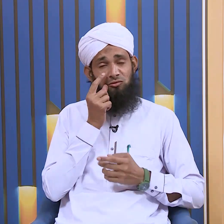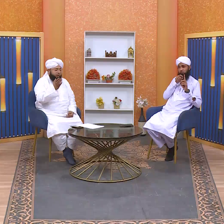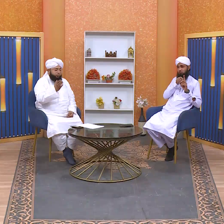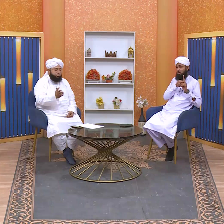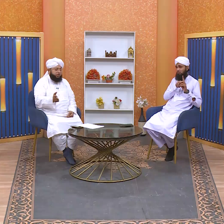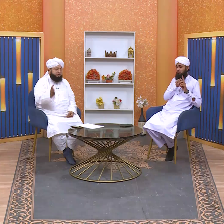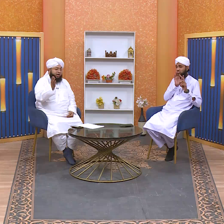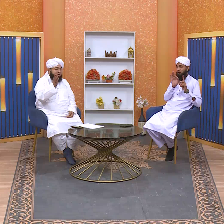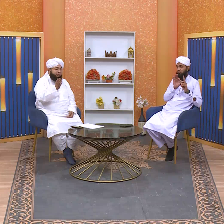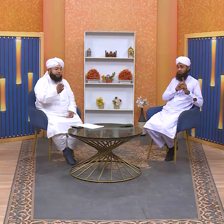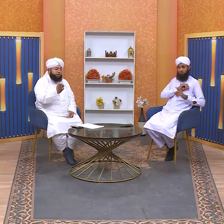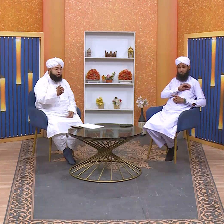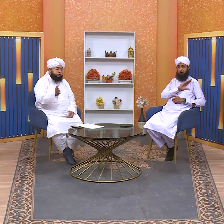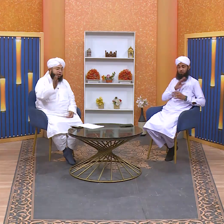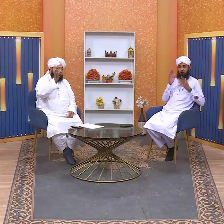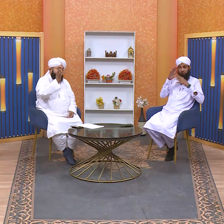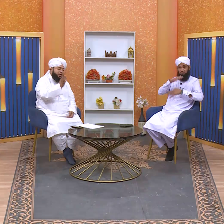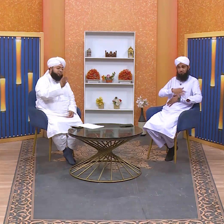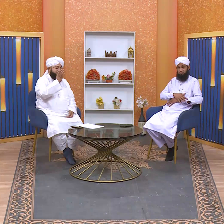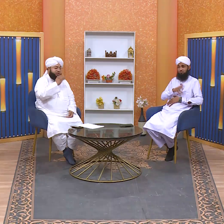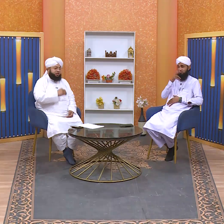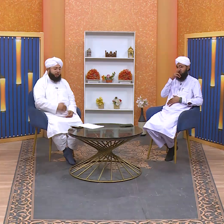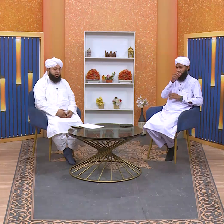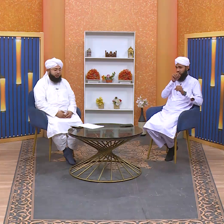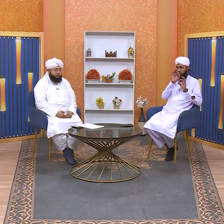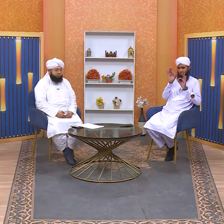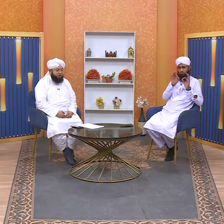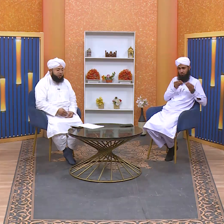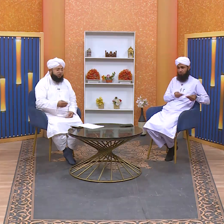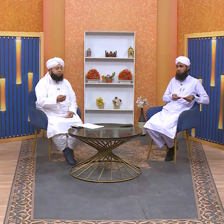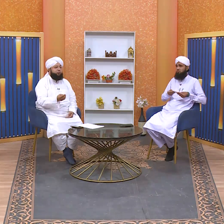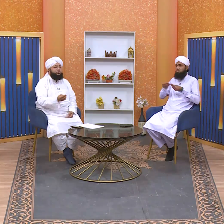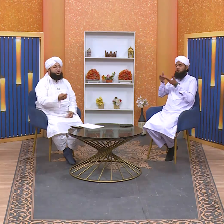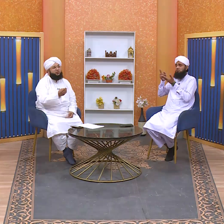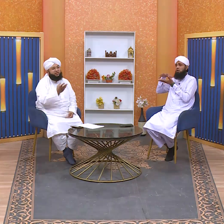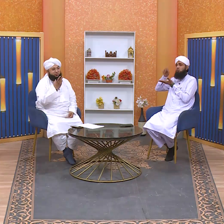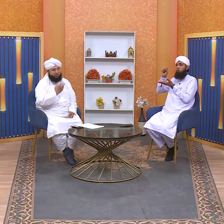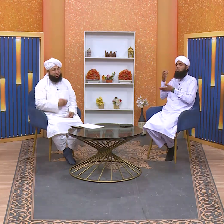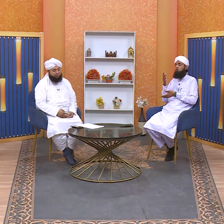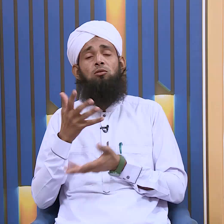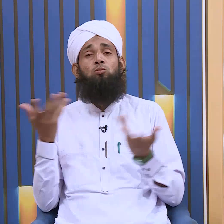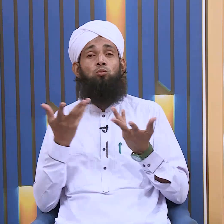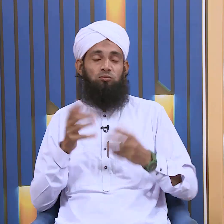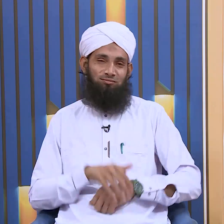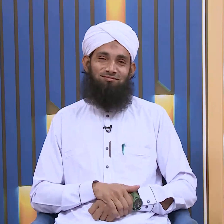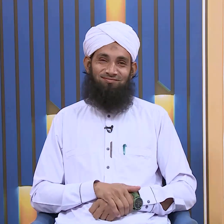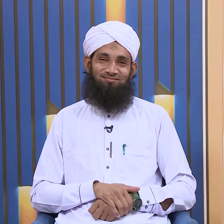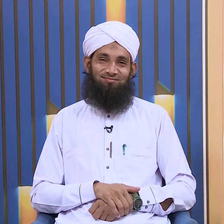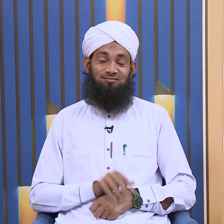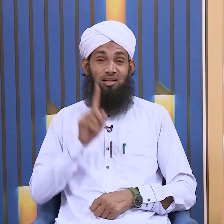ہم تو تیری بارگاہ میں اس کے درست اعمال ہی پیش کرتے ہیں، پھر یہ قبول کیوں نہیں ہوتے؟ اس پر اللہ پاک نے